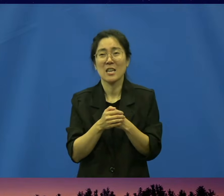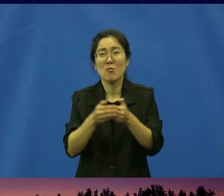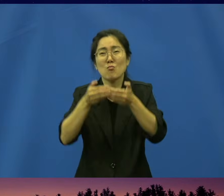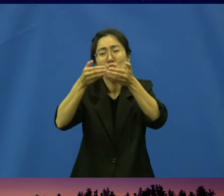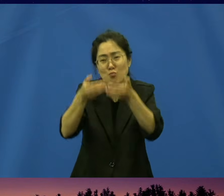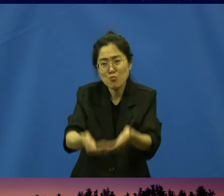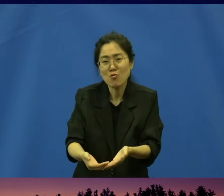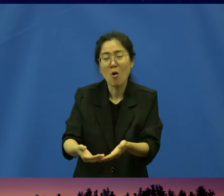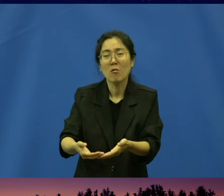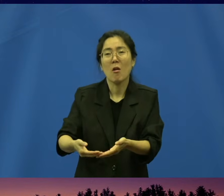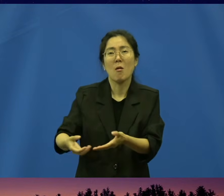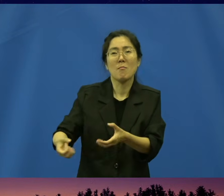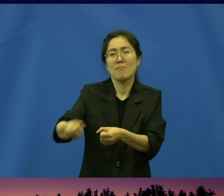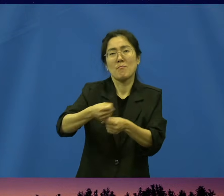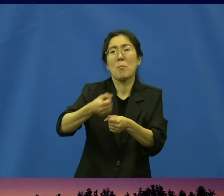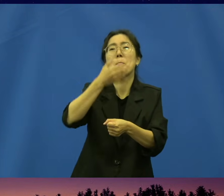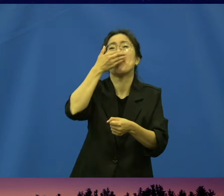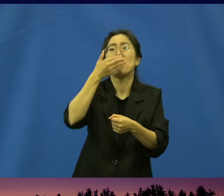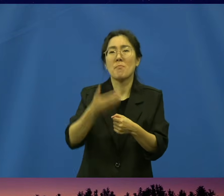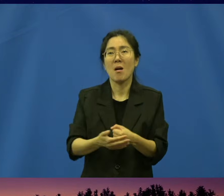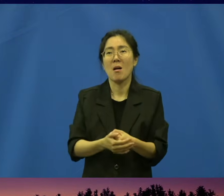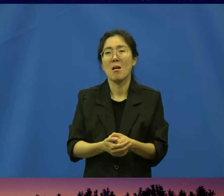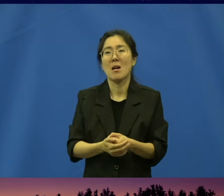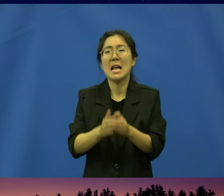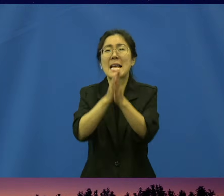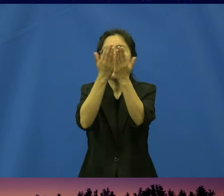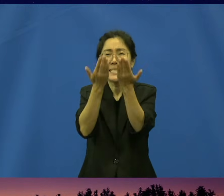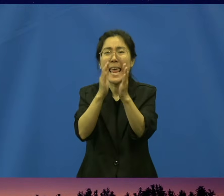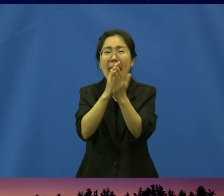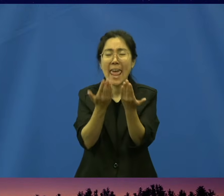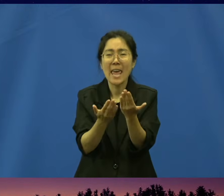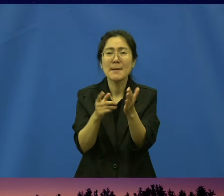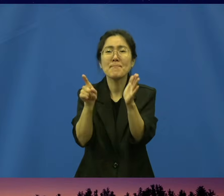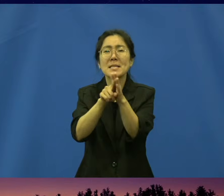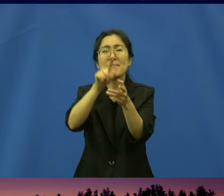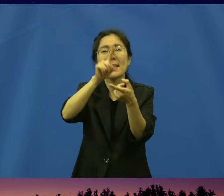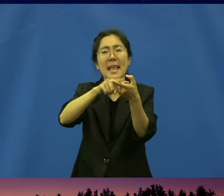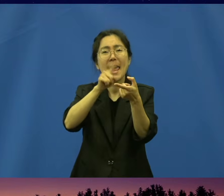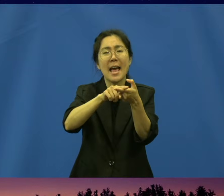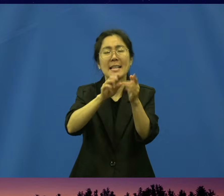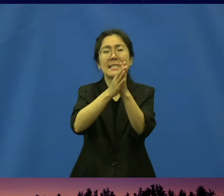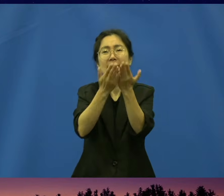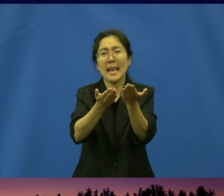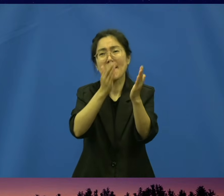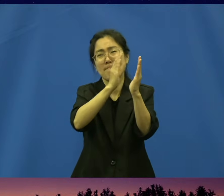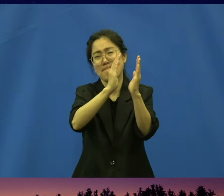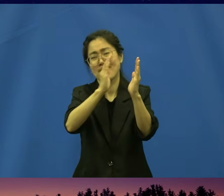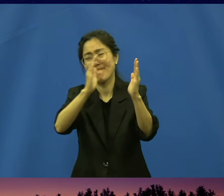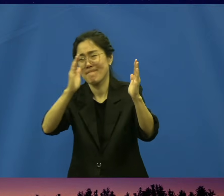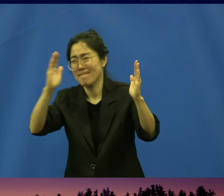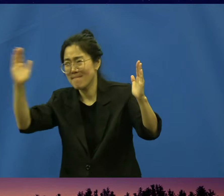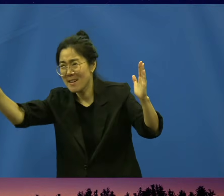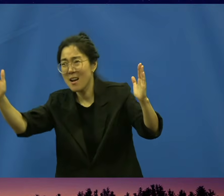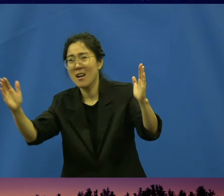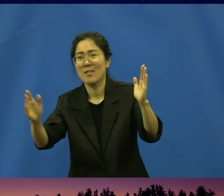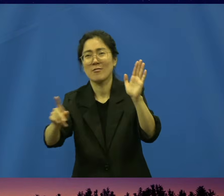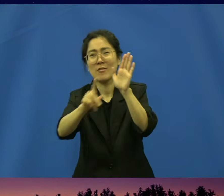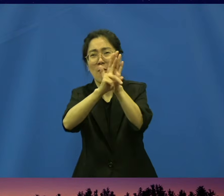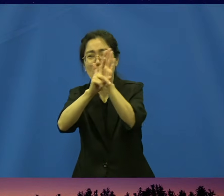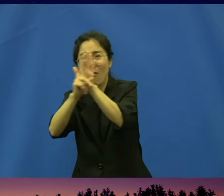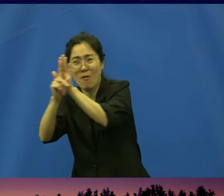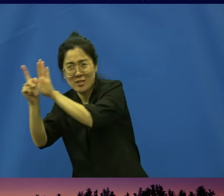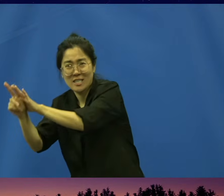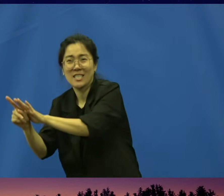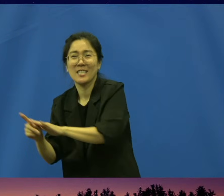다니면서 전시하고 판매하고 그렇게 했고, 이슬람권에서도 환영을 많이 받았었습니다. 그